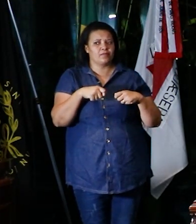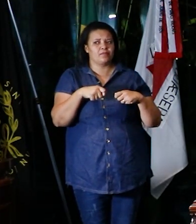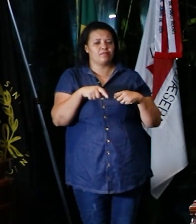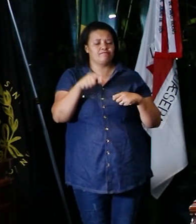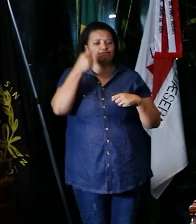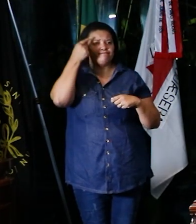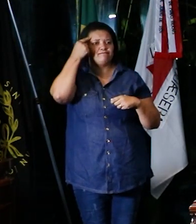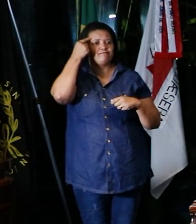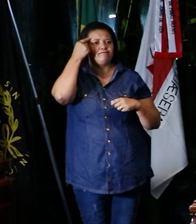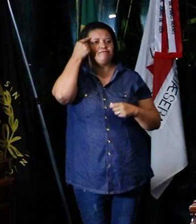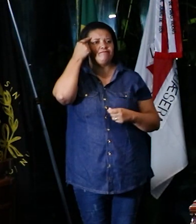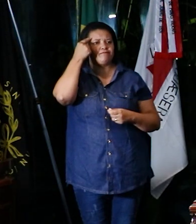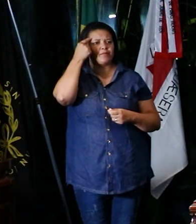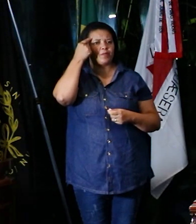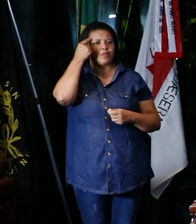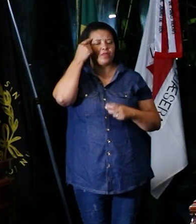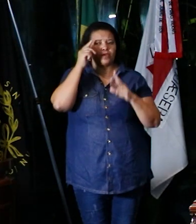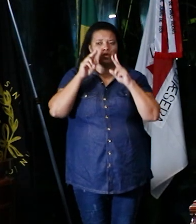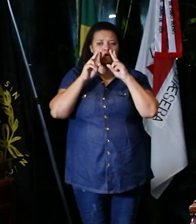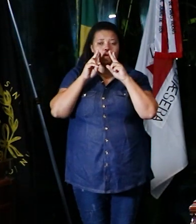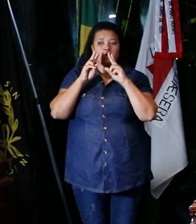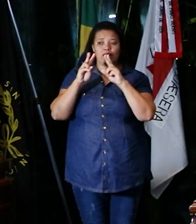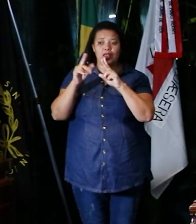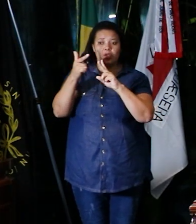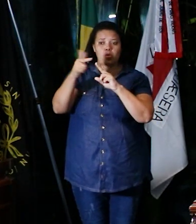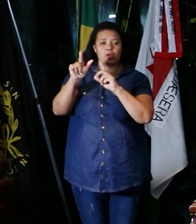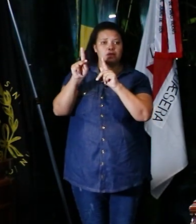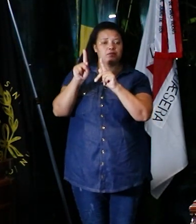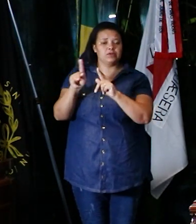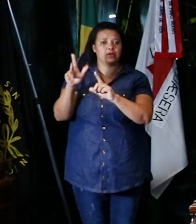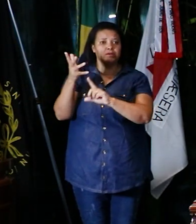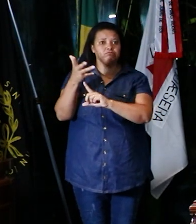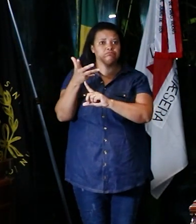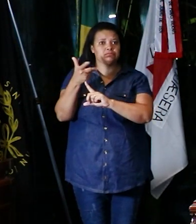de olhar o outro artista